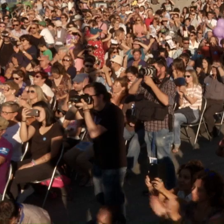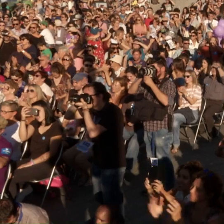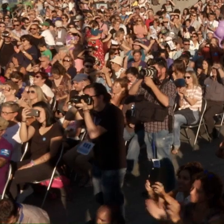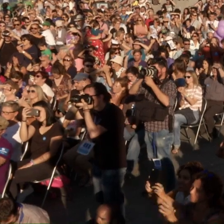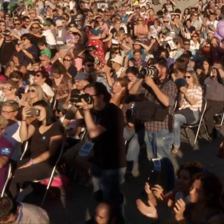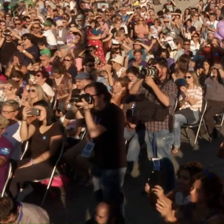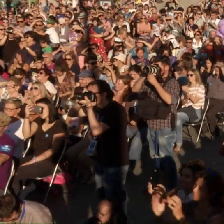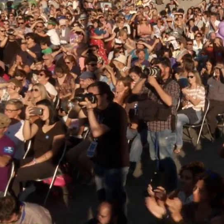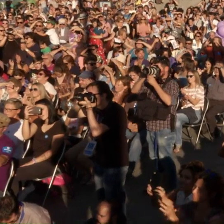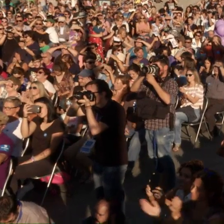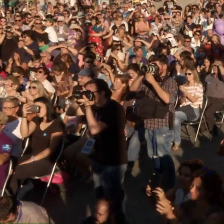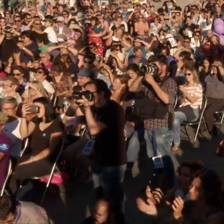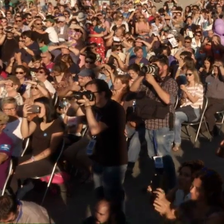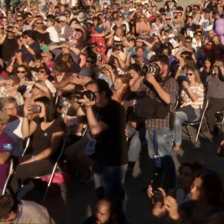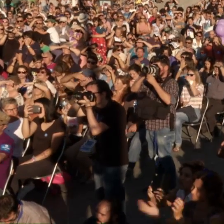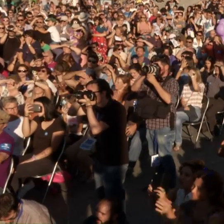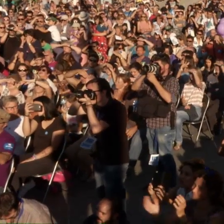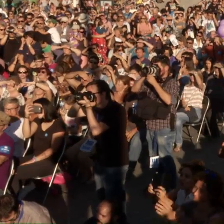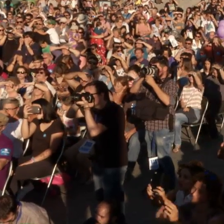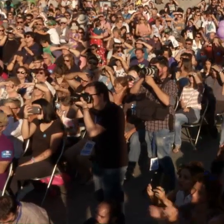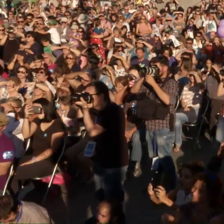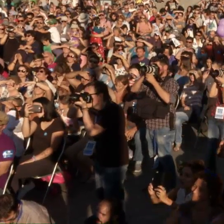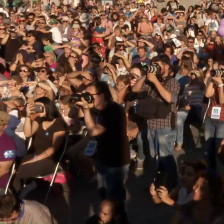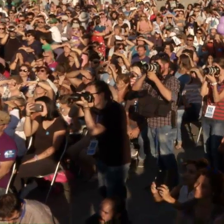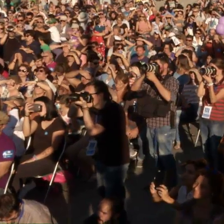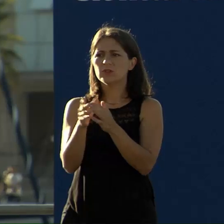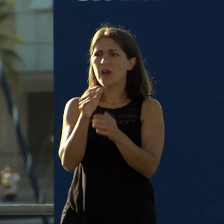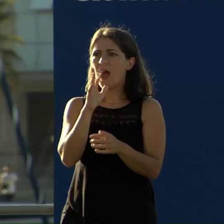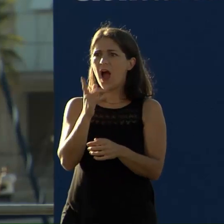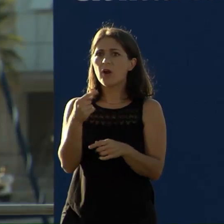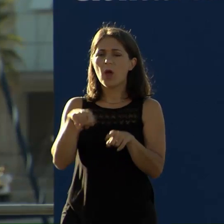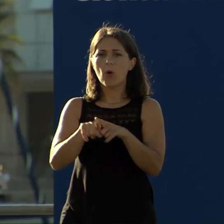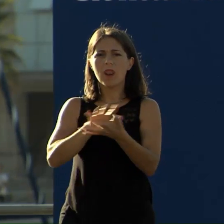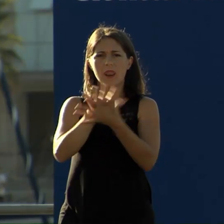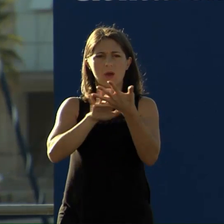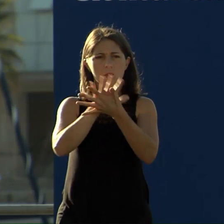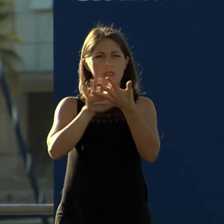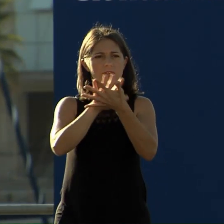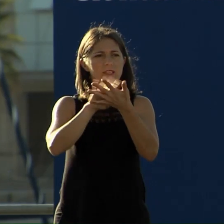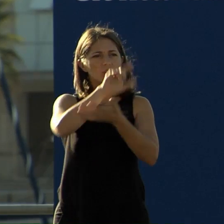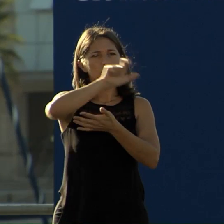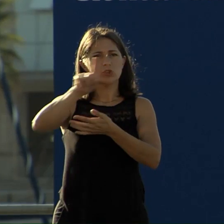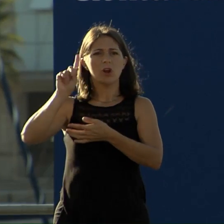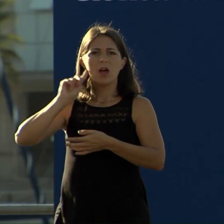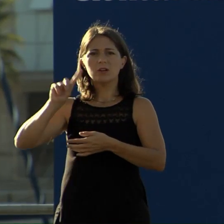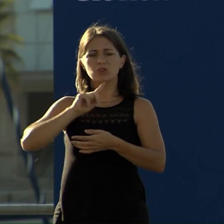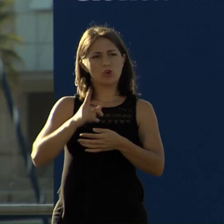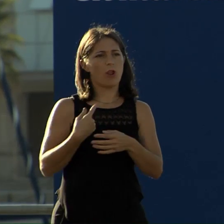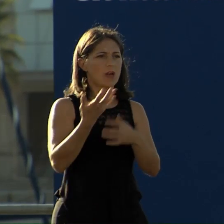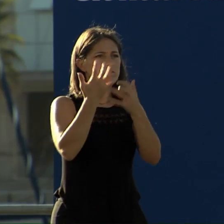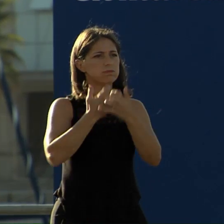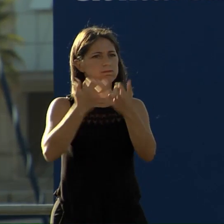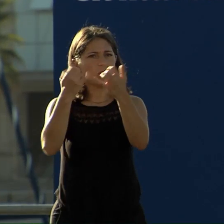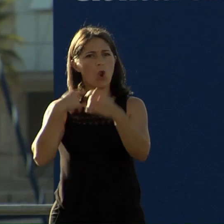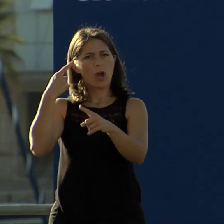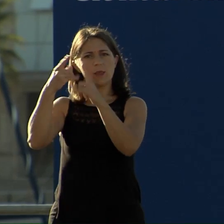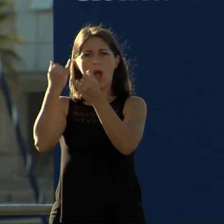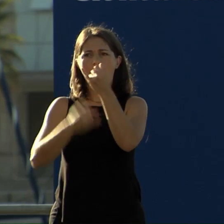Quiero pediros un aplauso para los compañeros que llevan la lengua de signos a todas las personas sordas para que puedan seguir los actos.